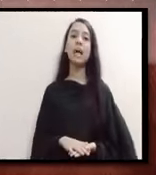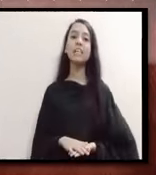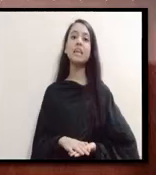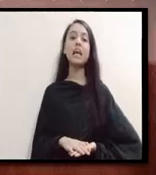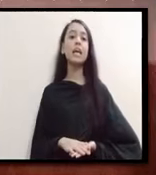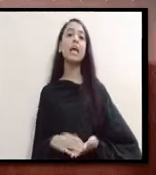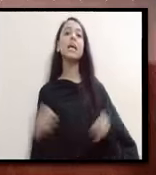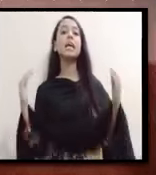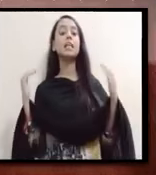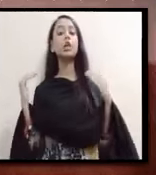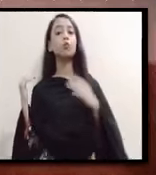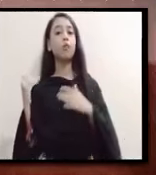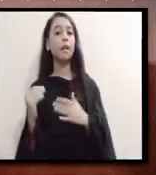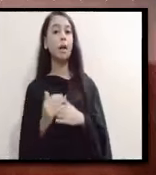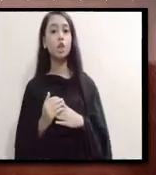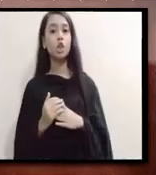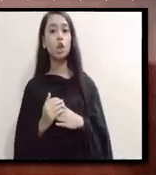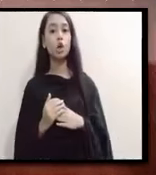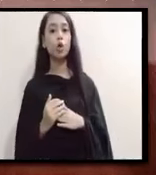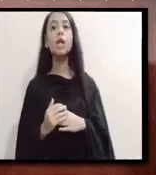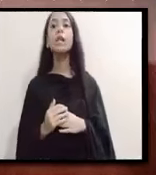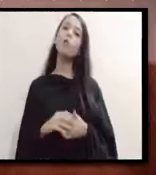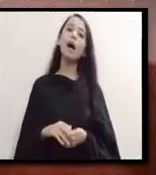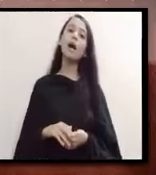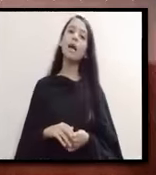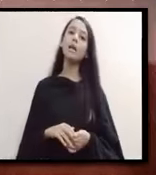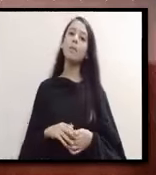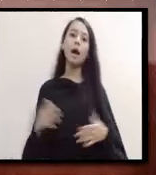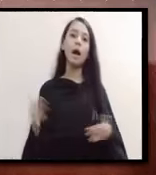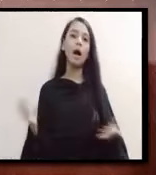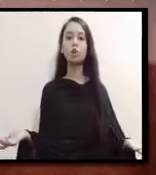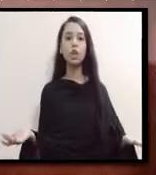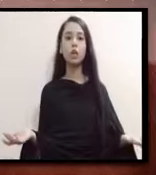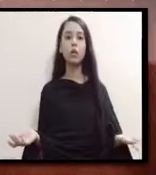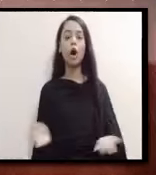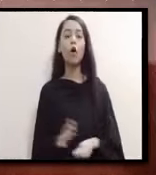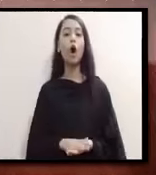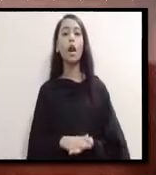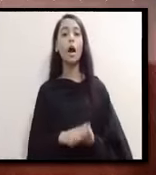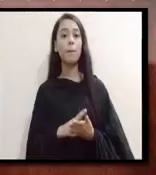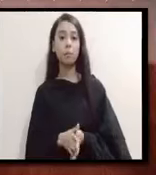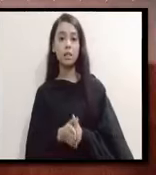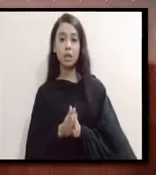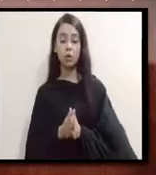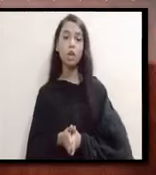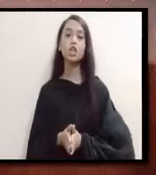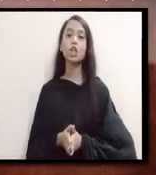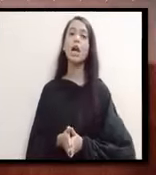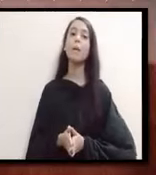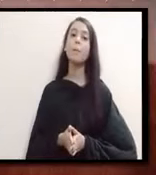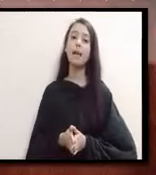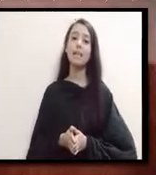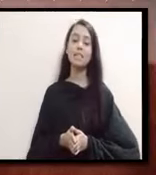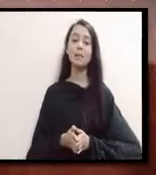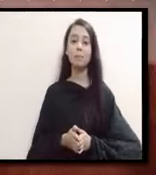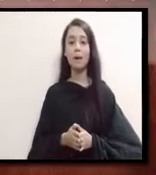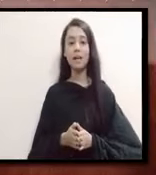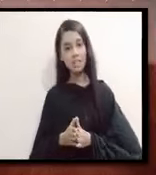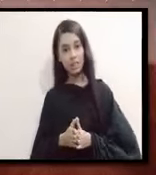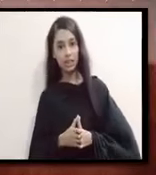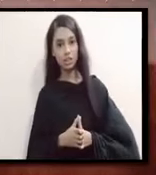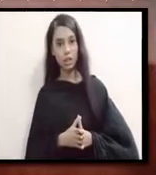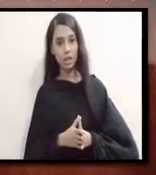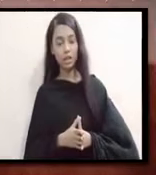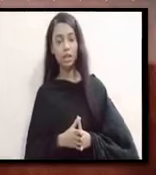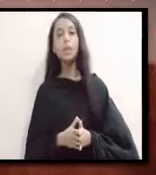हालाज बदाए जारह रहे हैं कि इतनी फ़ाद पारिश होगी तो वाकि इन ले बाहर कुछ नी पुड़ा होगा और हमें उन जरुवी आश्ना है और सब्सक्राइब